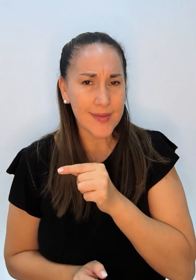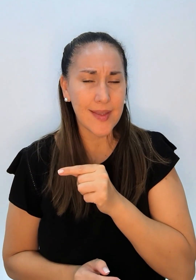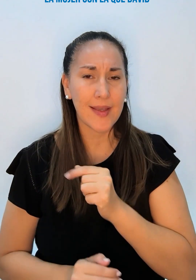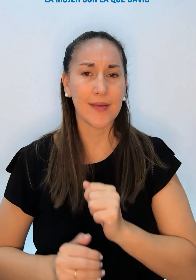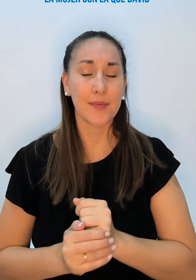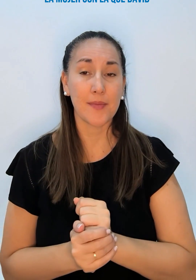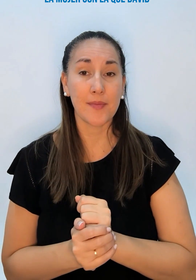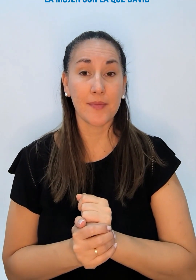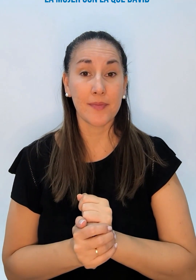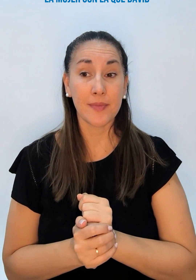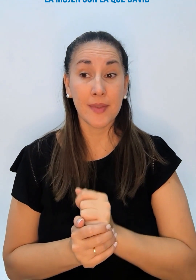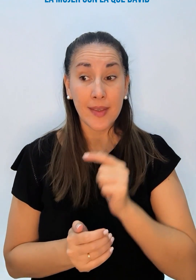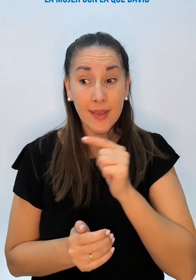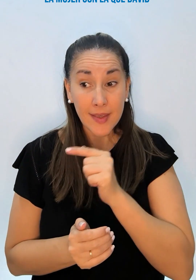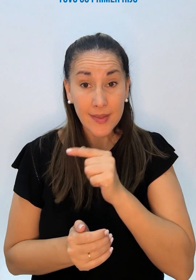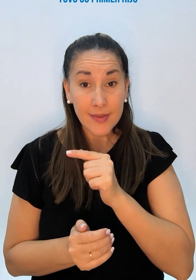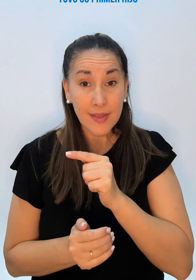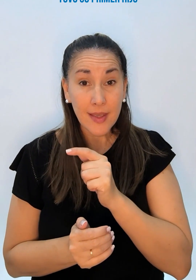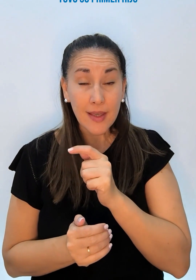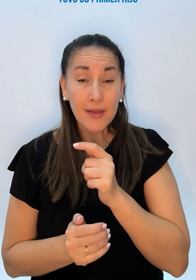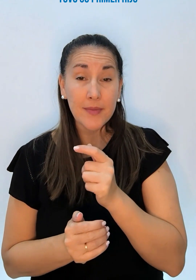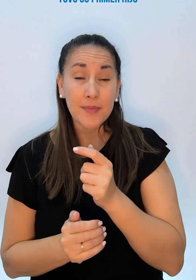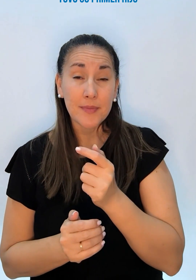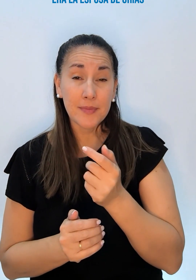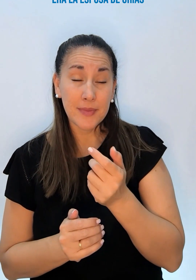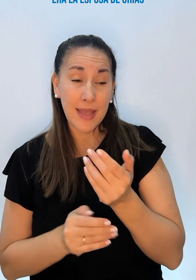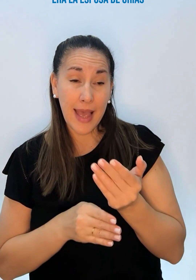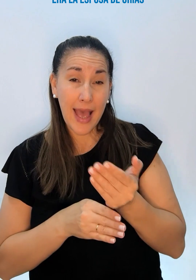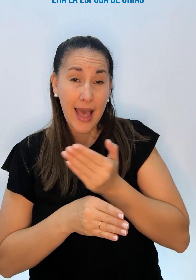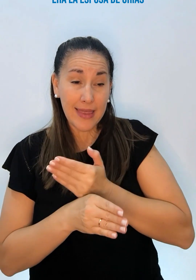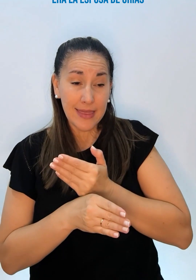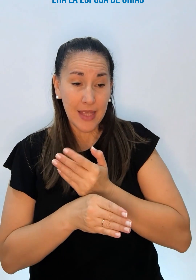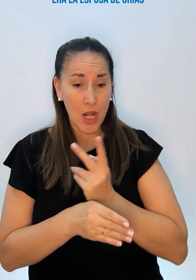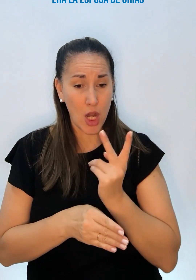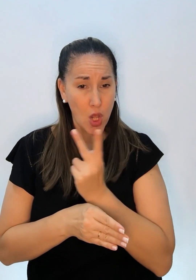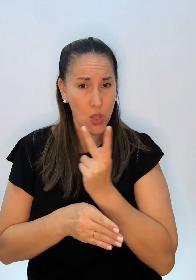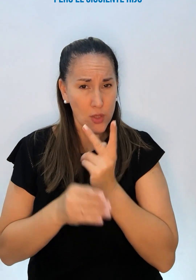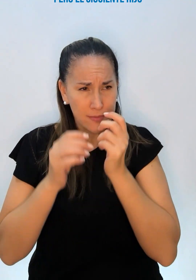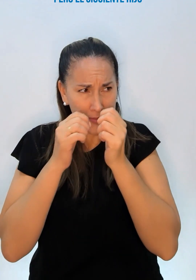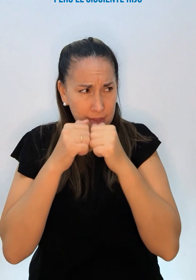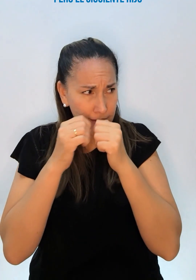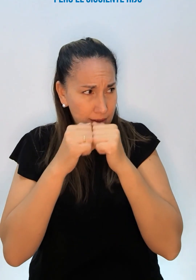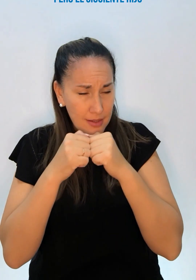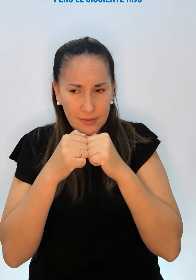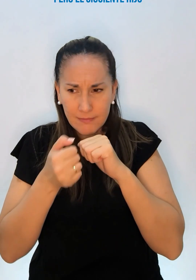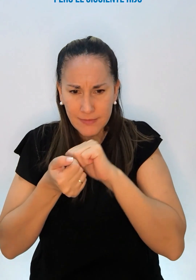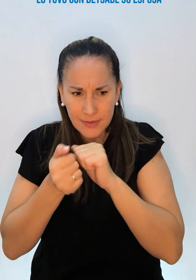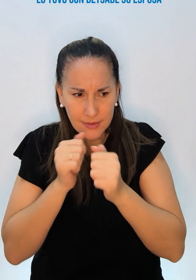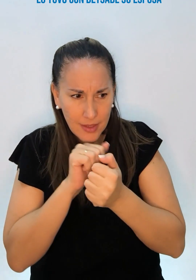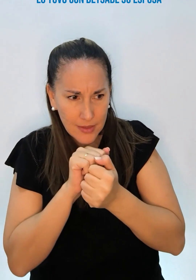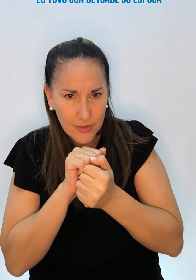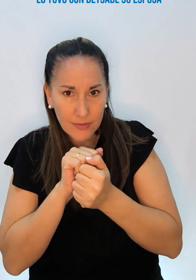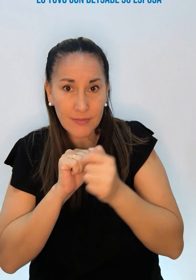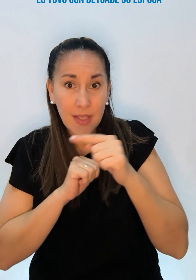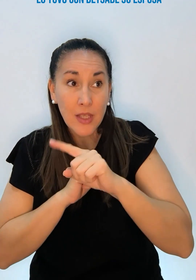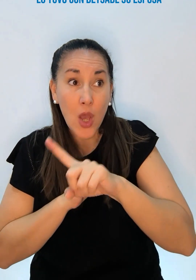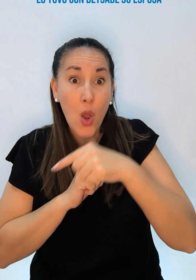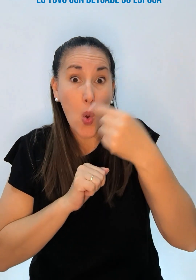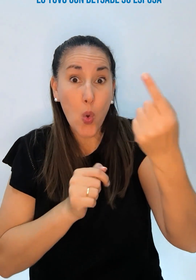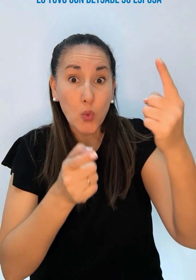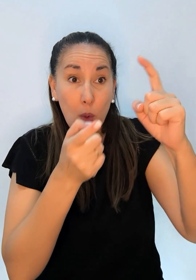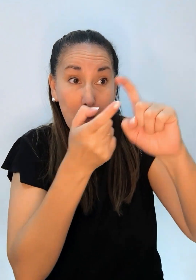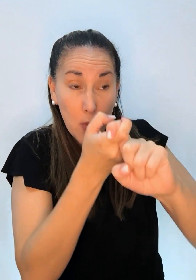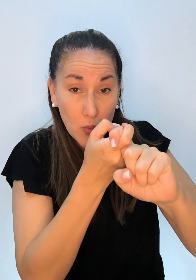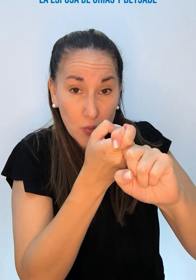atención. La mujer con la que David tuvo su primer hijo era la esposa de Urías, pero el siguiente hijo lo tuvo con Betsabé,